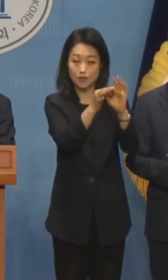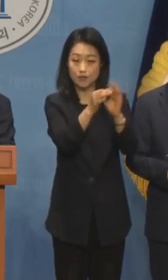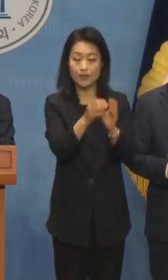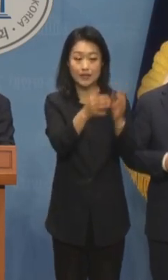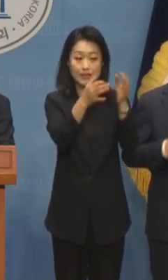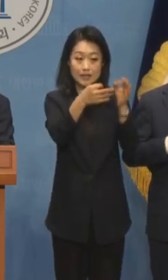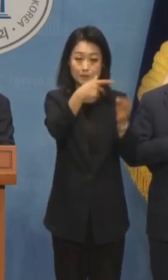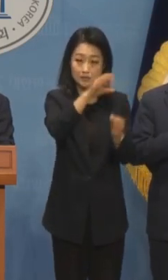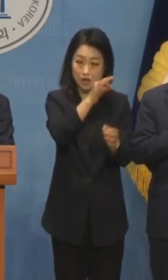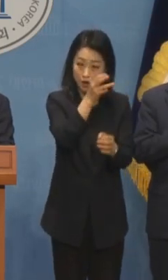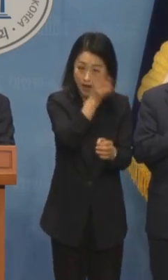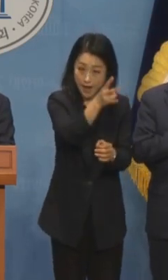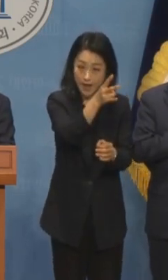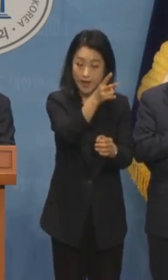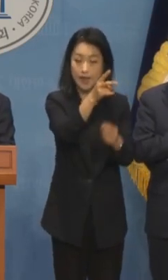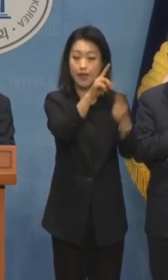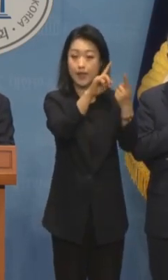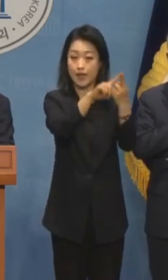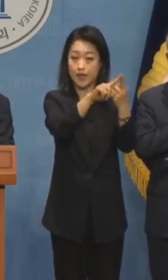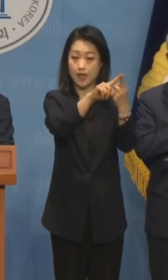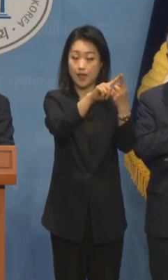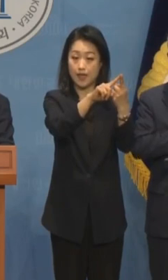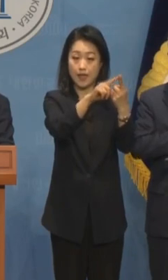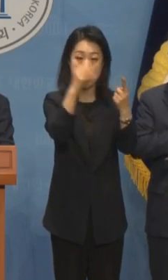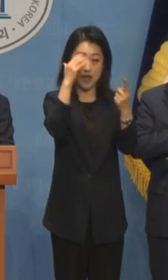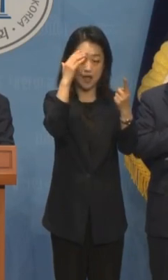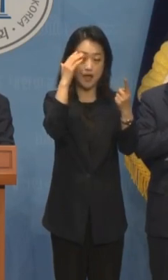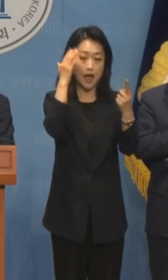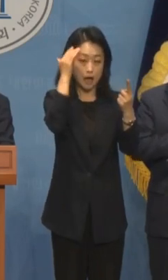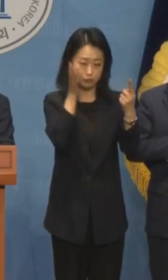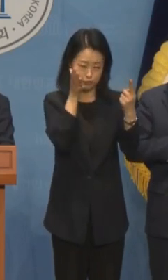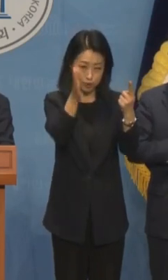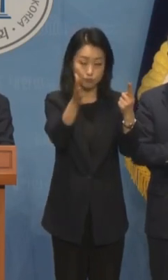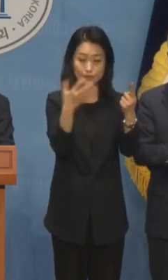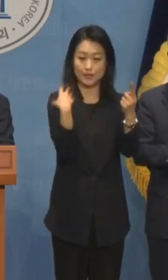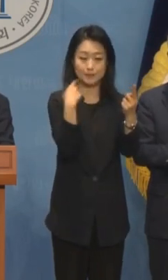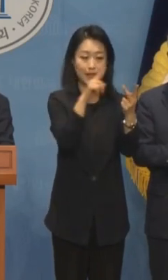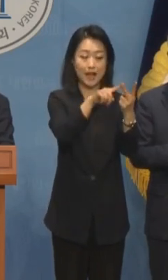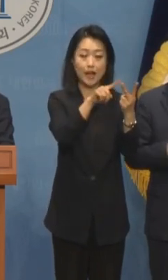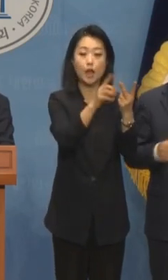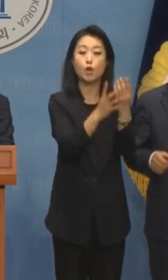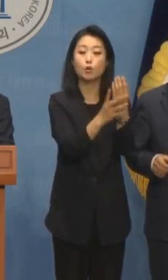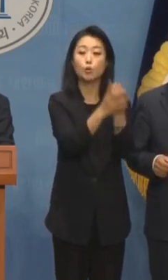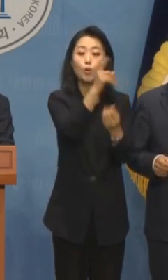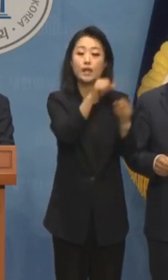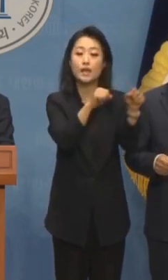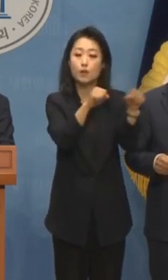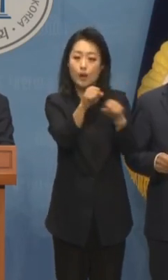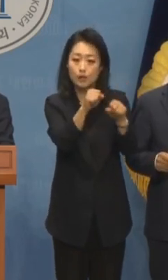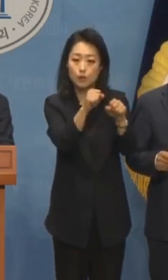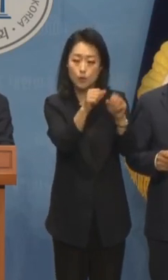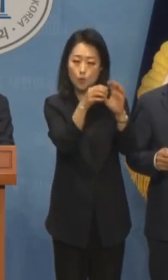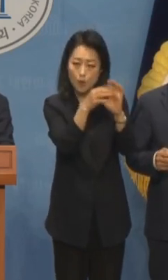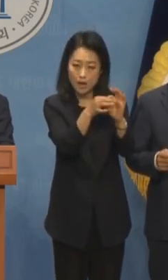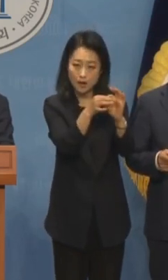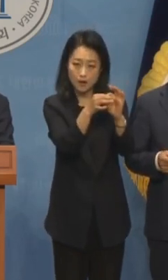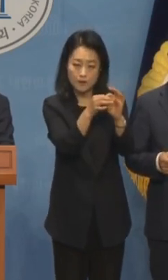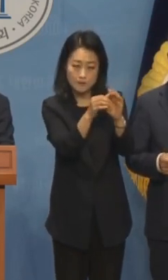김성해와 대미 대남 업무를 담당하고 있는 통일전선부의 움직임을 알아보기